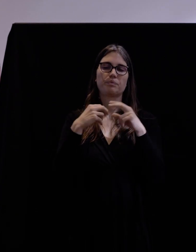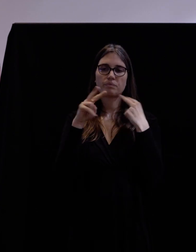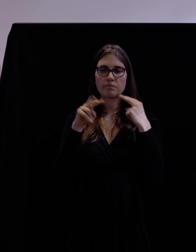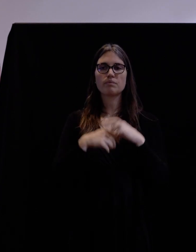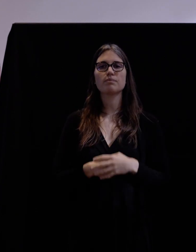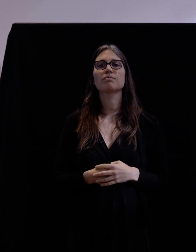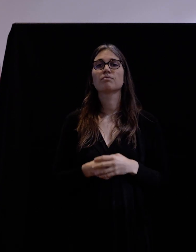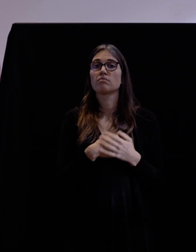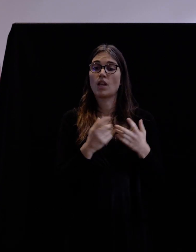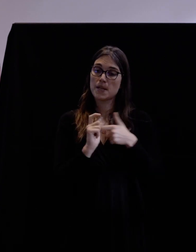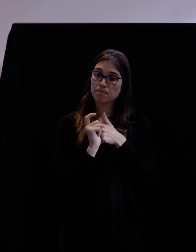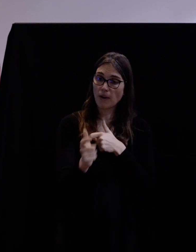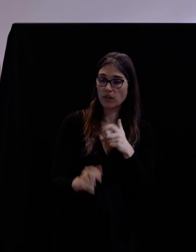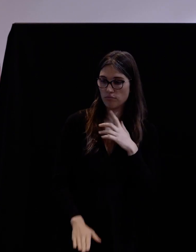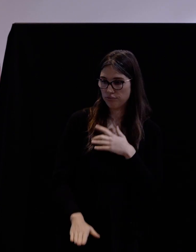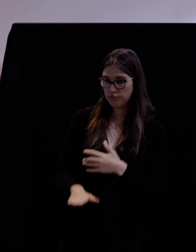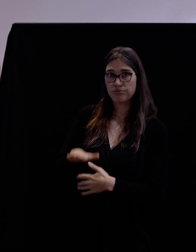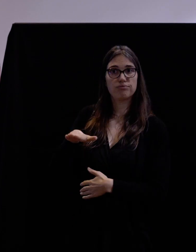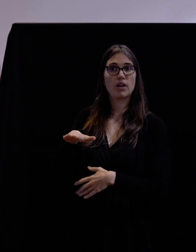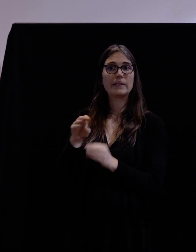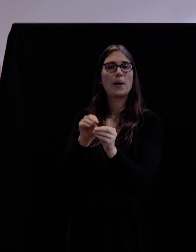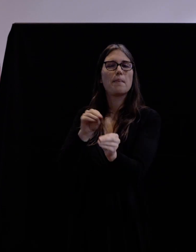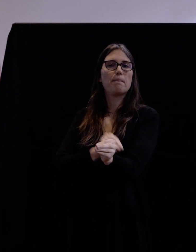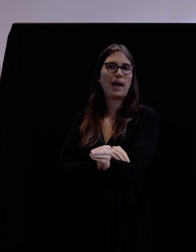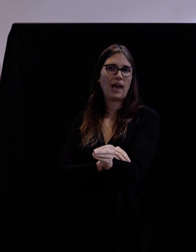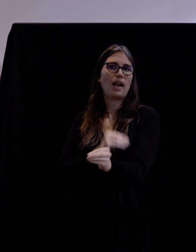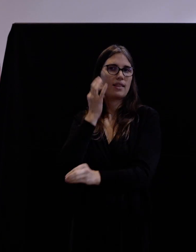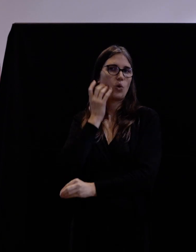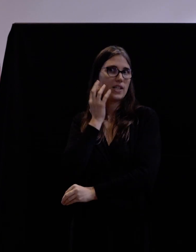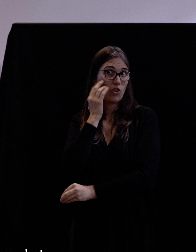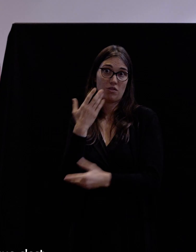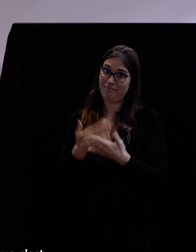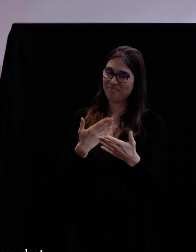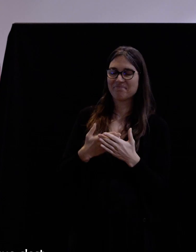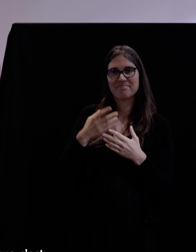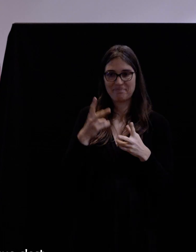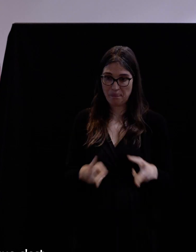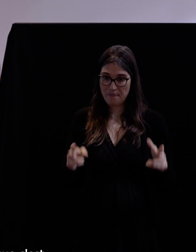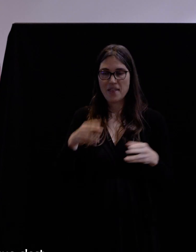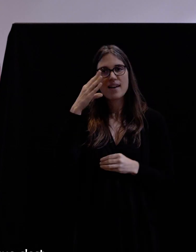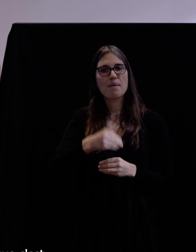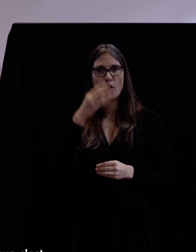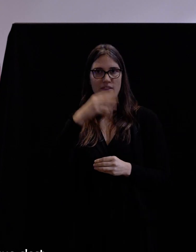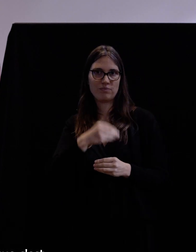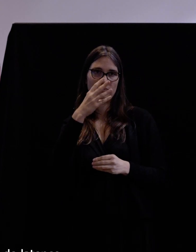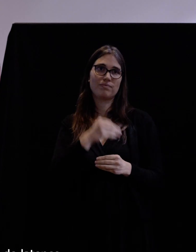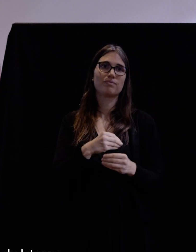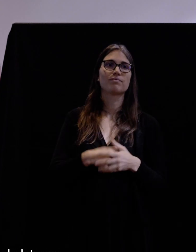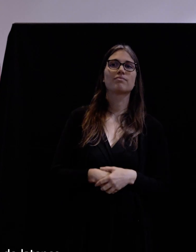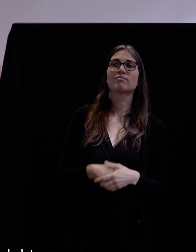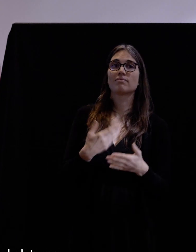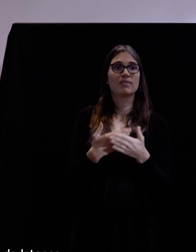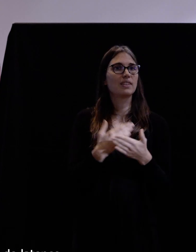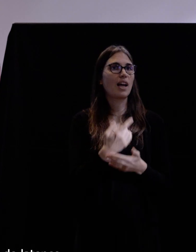la préadolescence. Là, c'est les années d'apprentissage. Et c'est vrai que c'est les années primaires, c'est les années